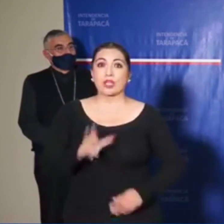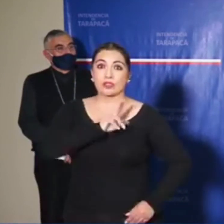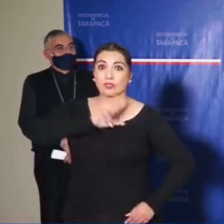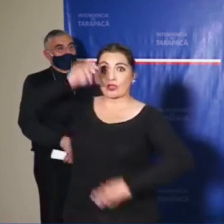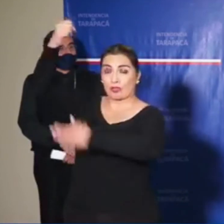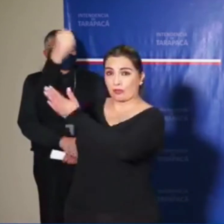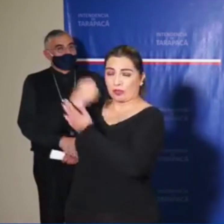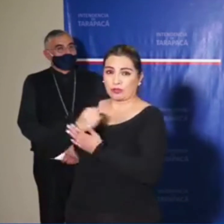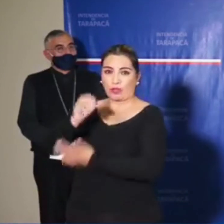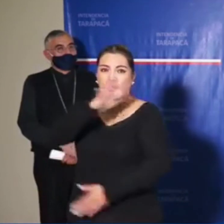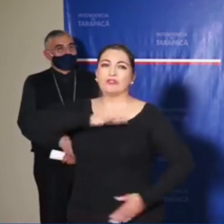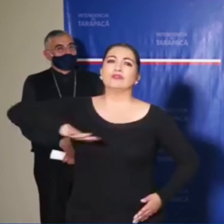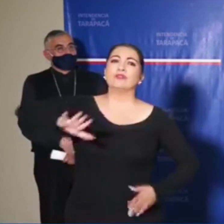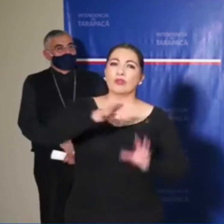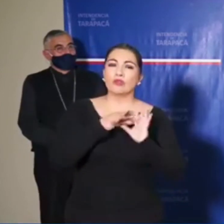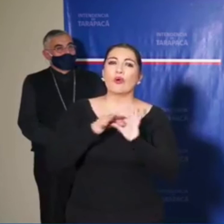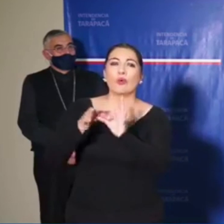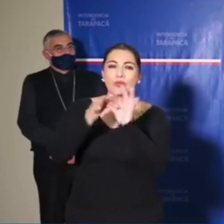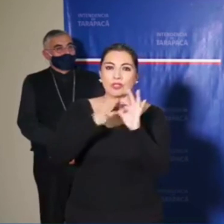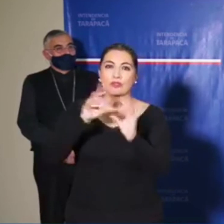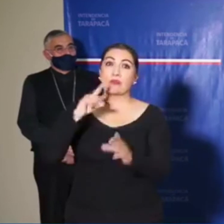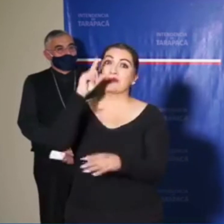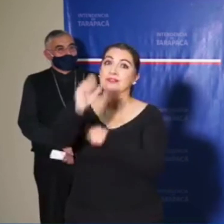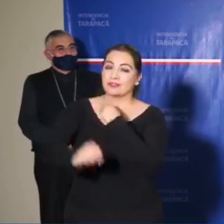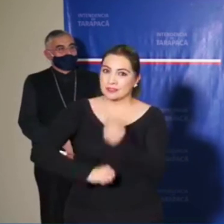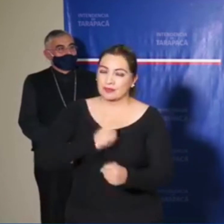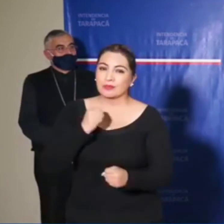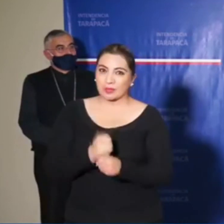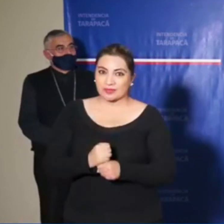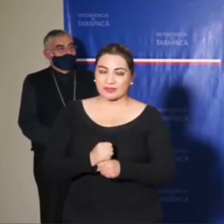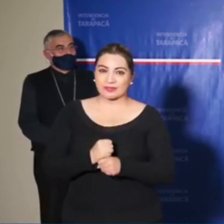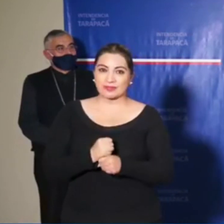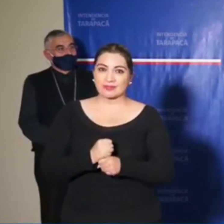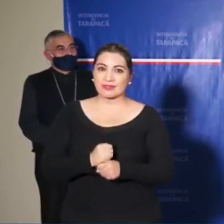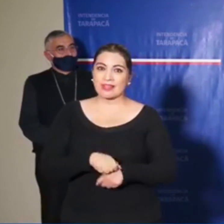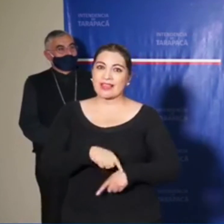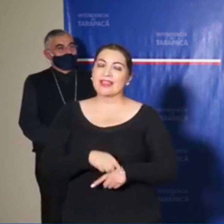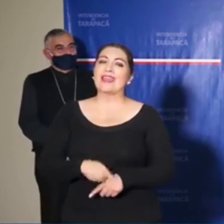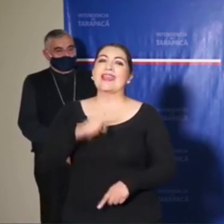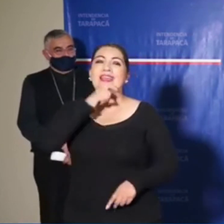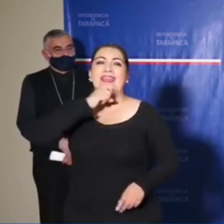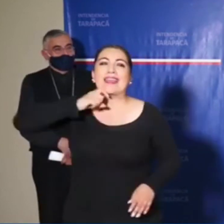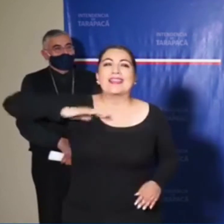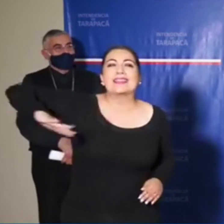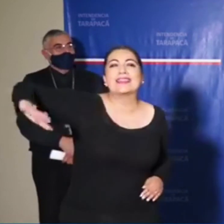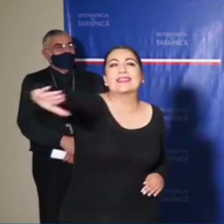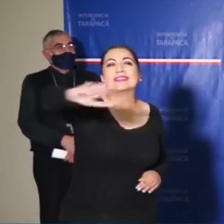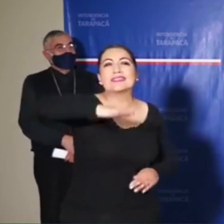espero podamos todos estar juntos en una próxima oportunidad, en el corazón del desierto,